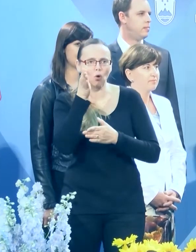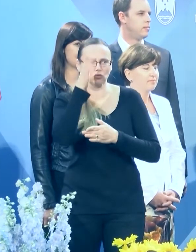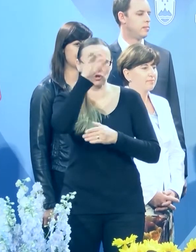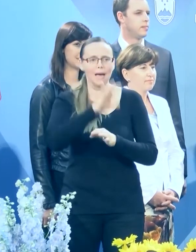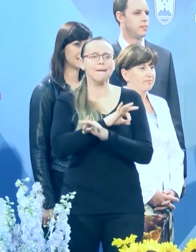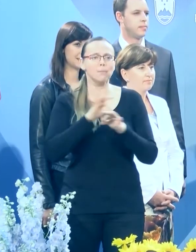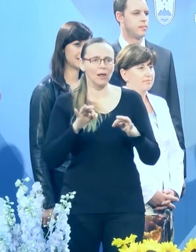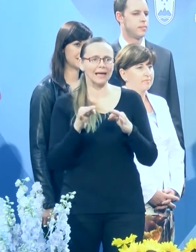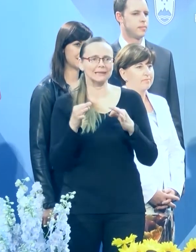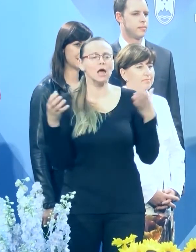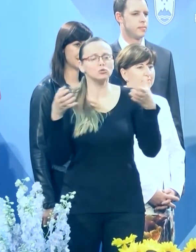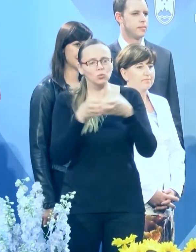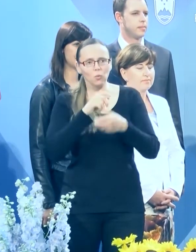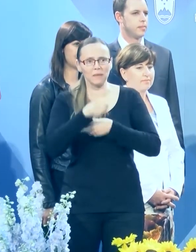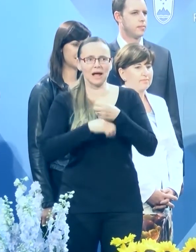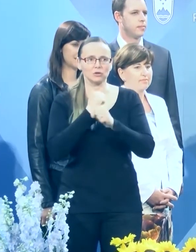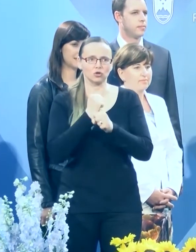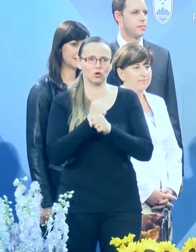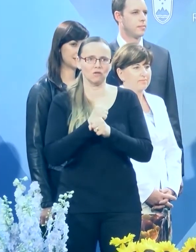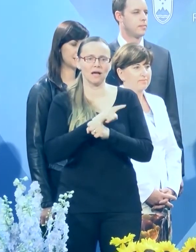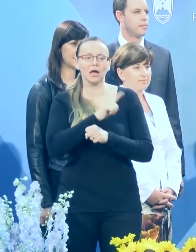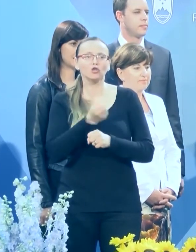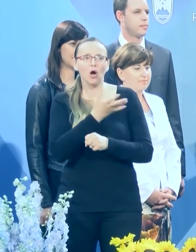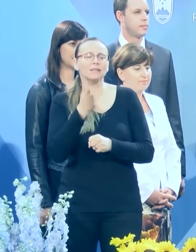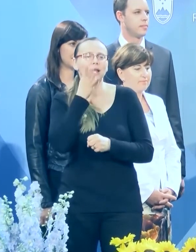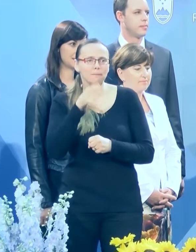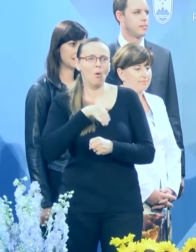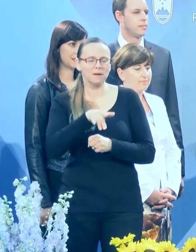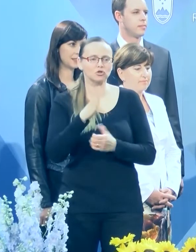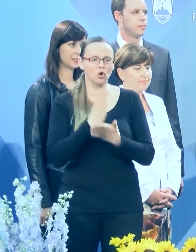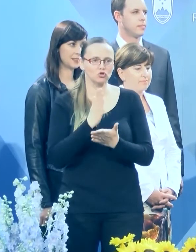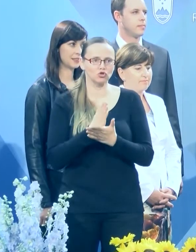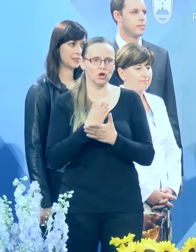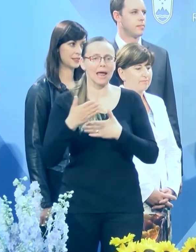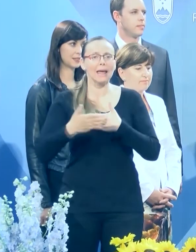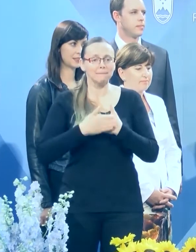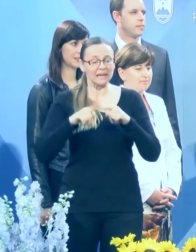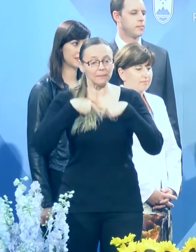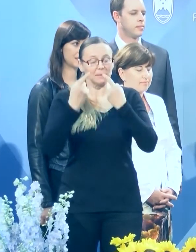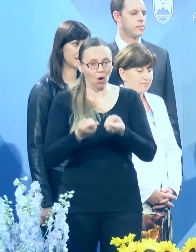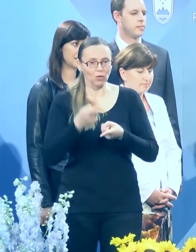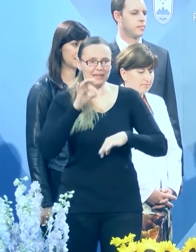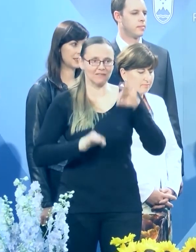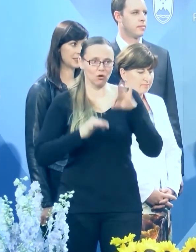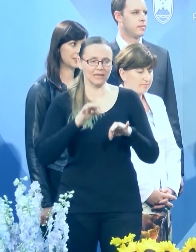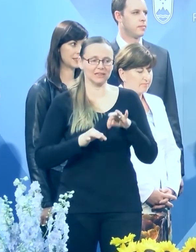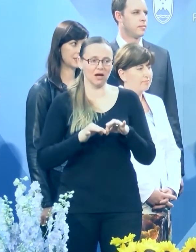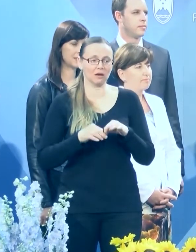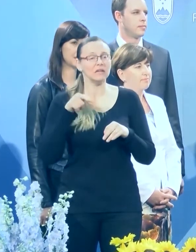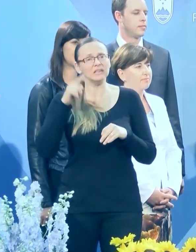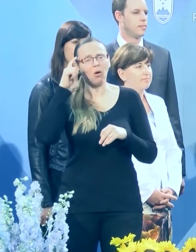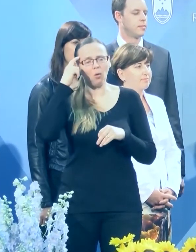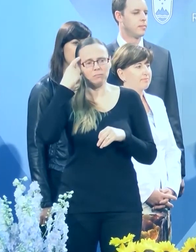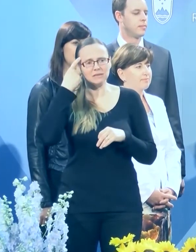projekte skupnega sodelovanja, do katerih bo prišlo že pri prihodnjih volitvah, tako predpostavljam,